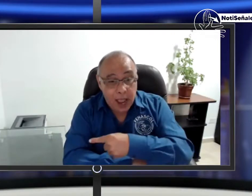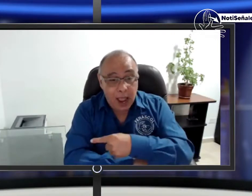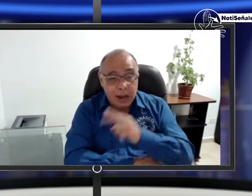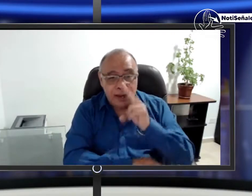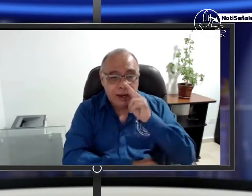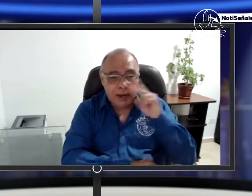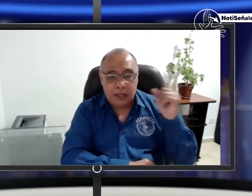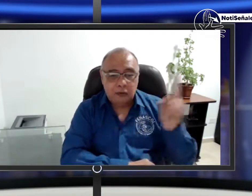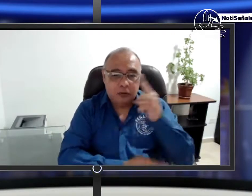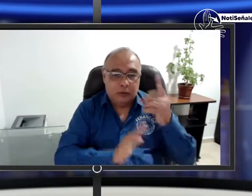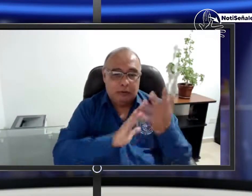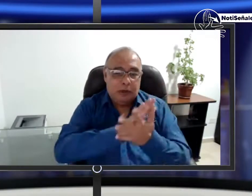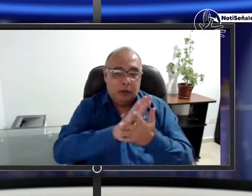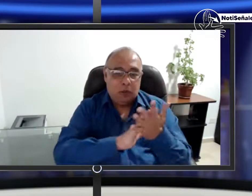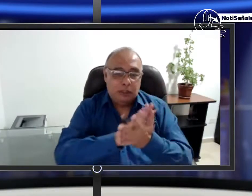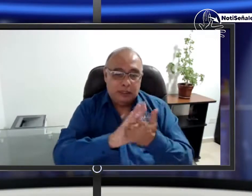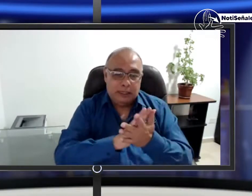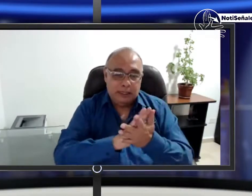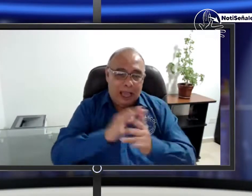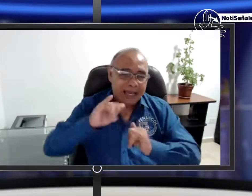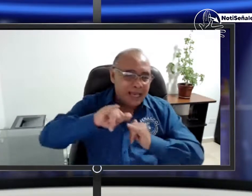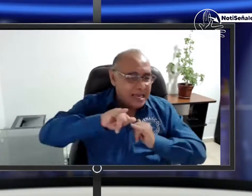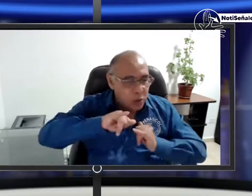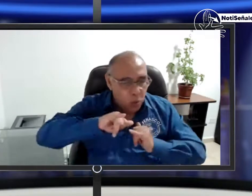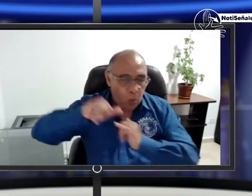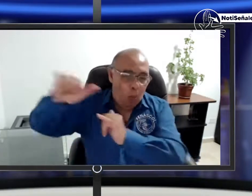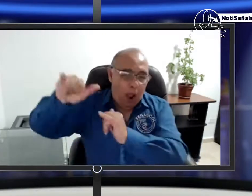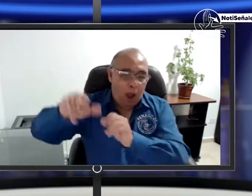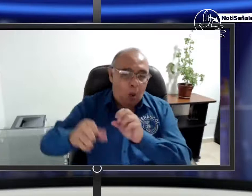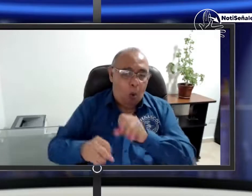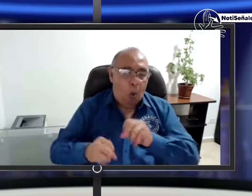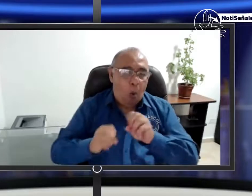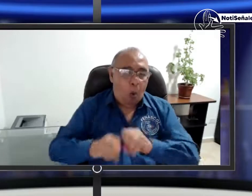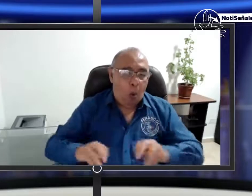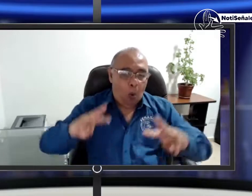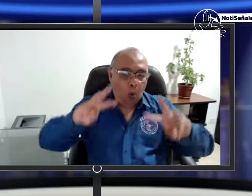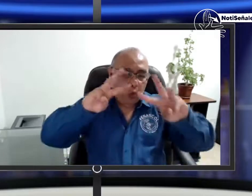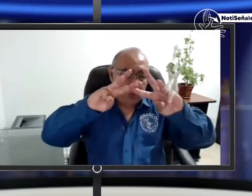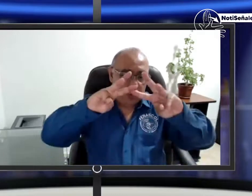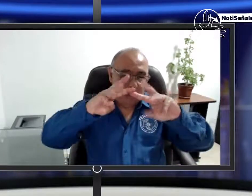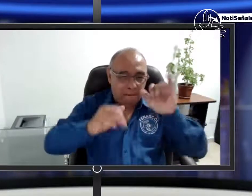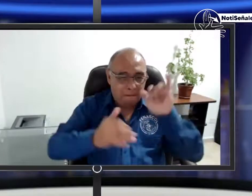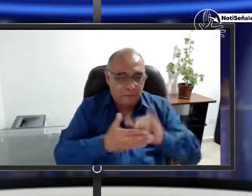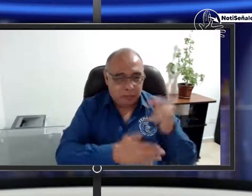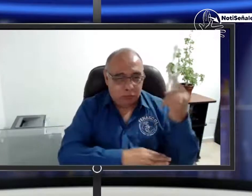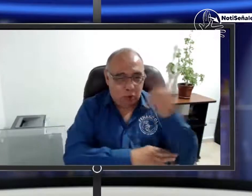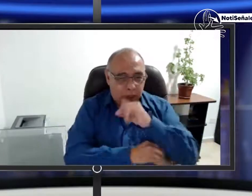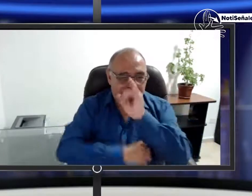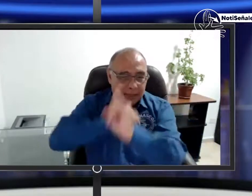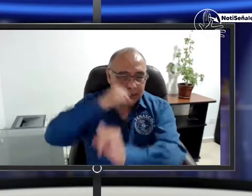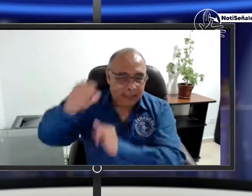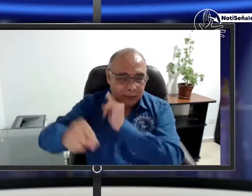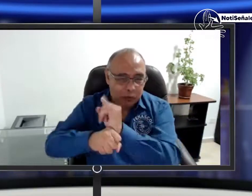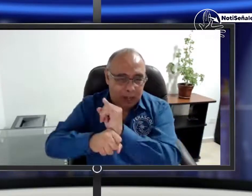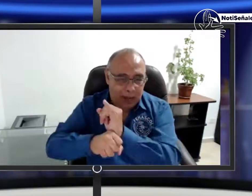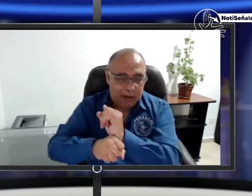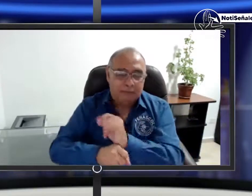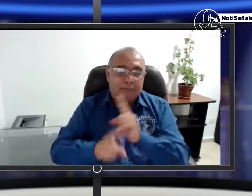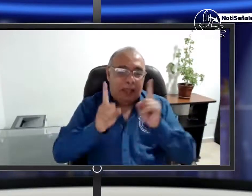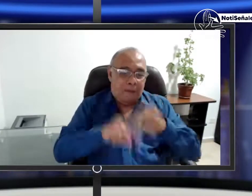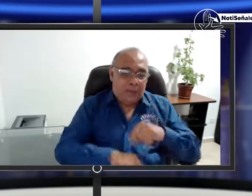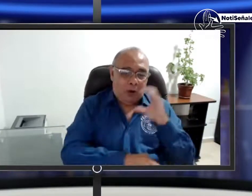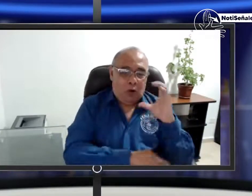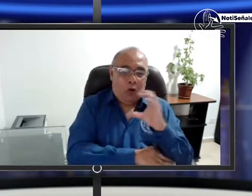habla de que el día nacional de la lengua de señas así como lo plantea la onu